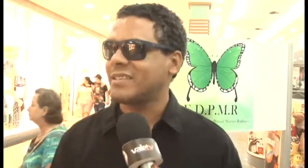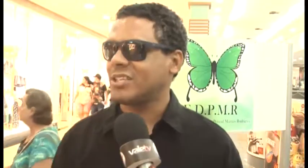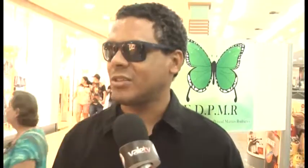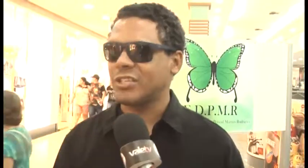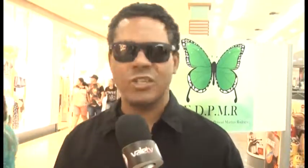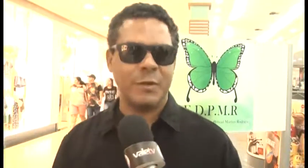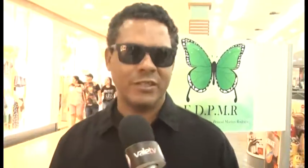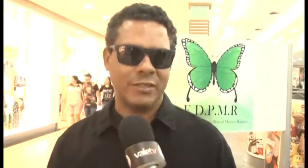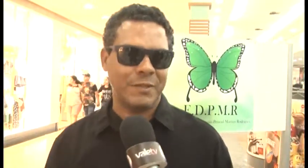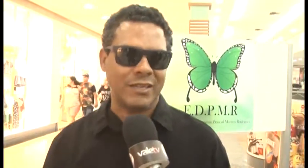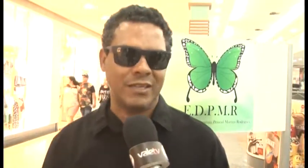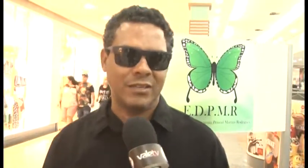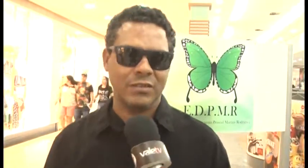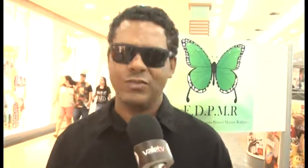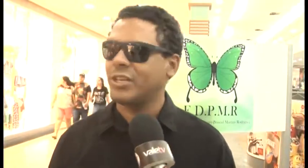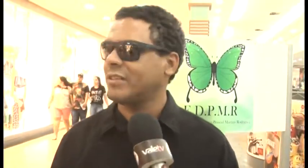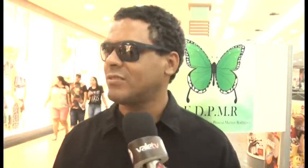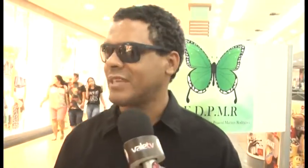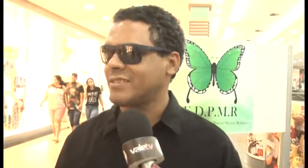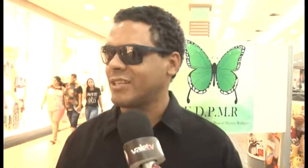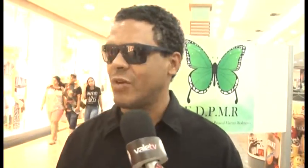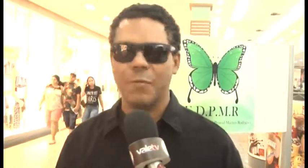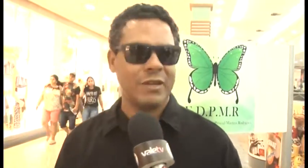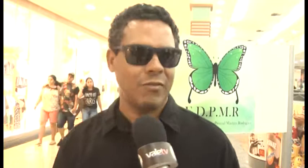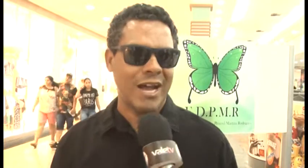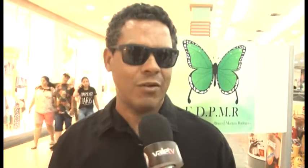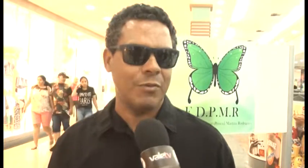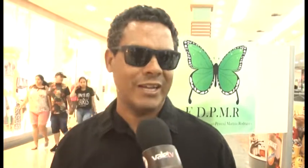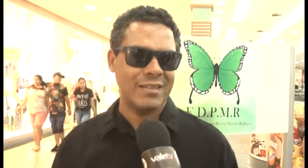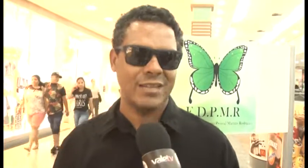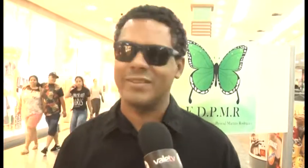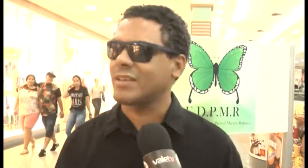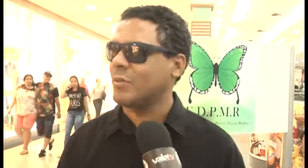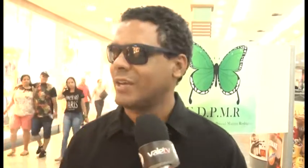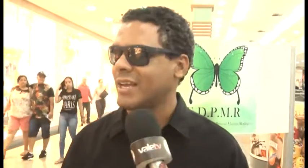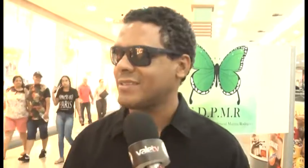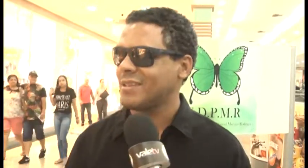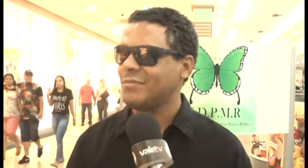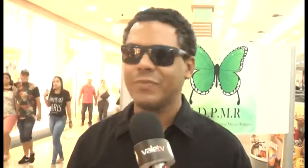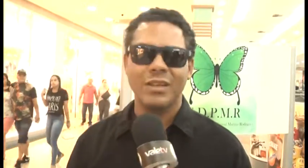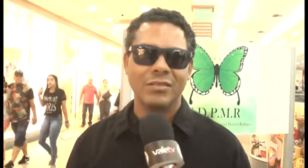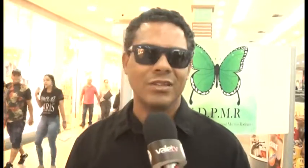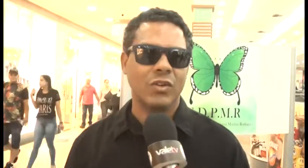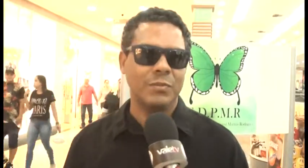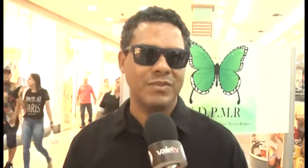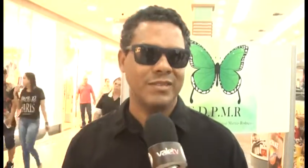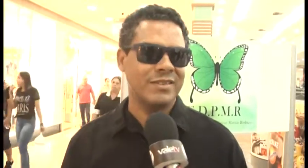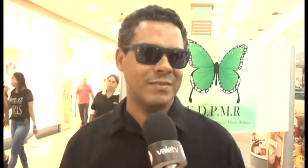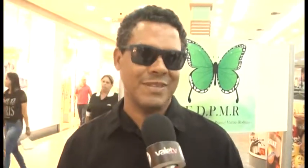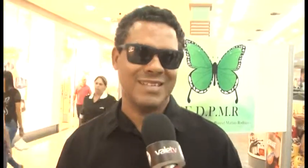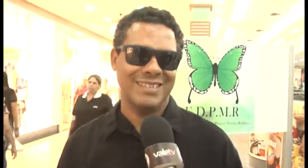sentido, a gente pode interpretar que o direito não está sendo igual, porque não há comunicação. E sem comunicação, não tem como o ser se expressar.